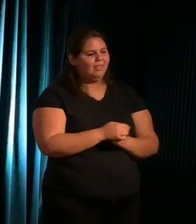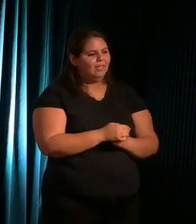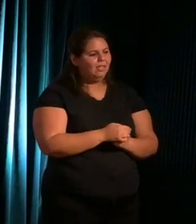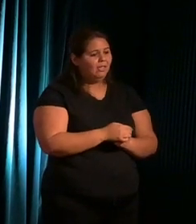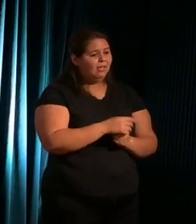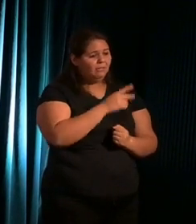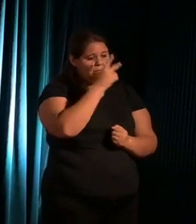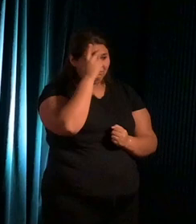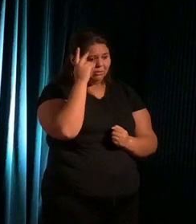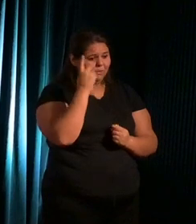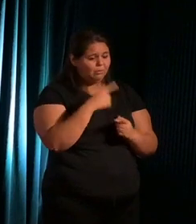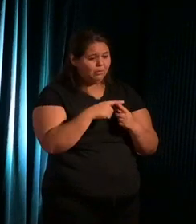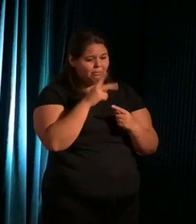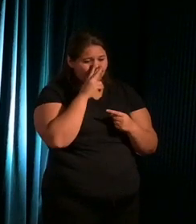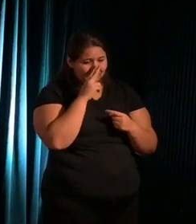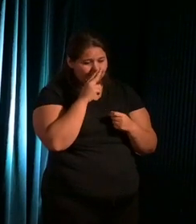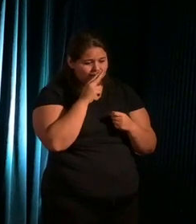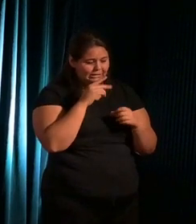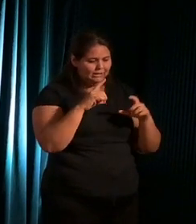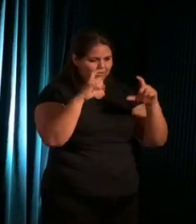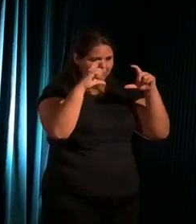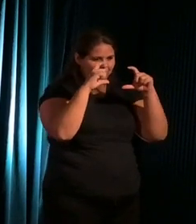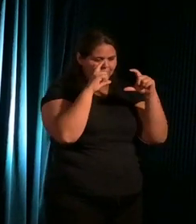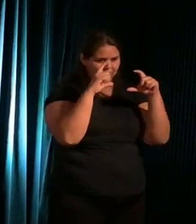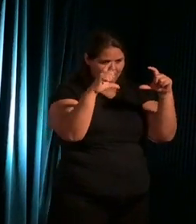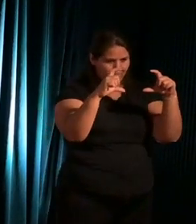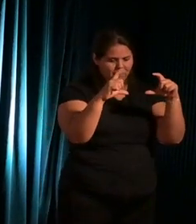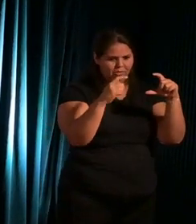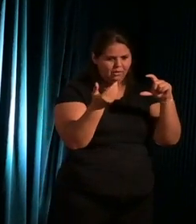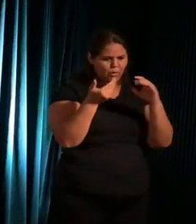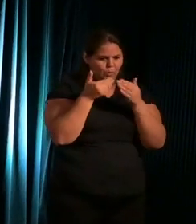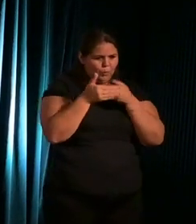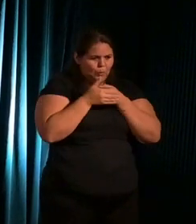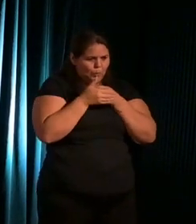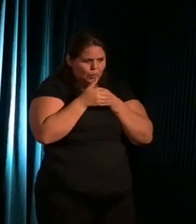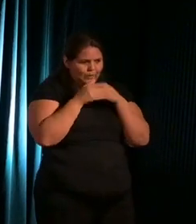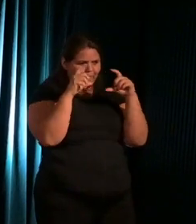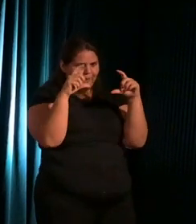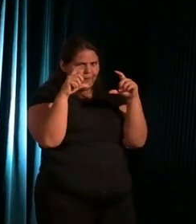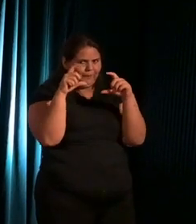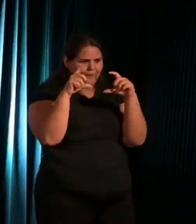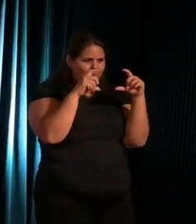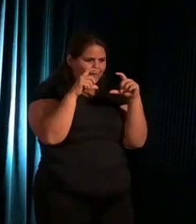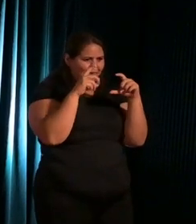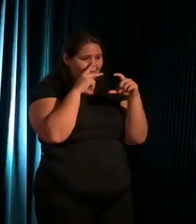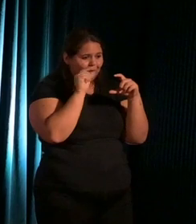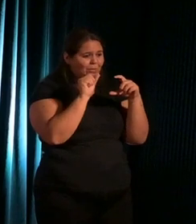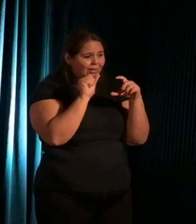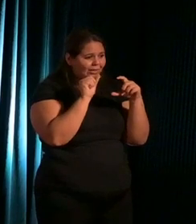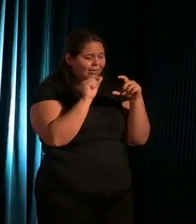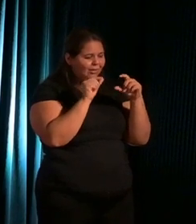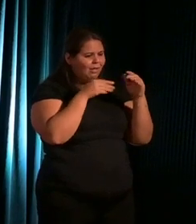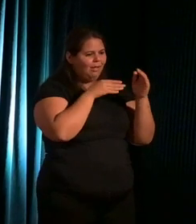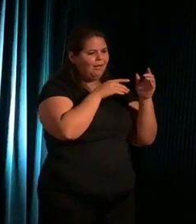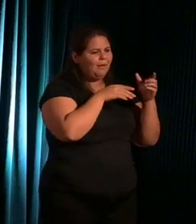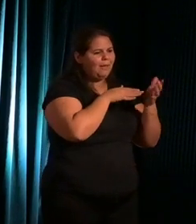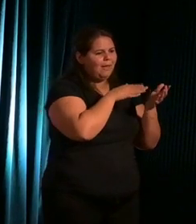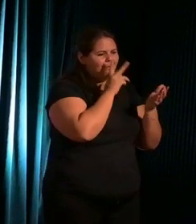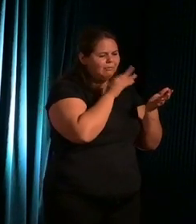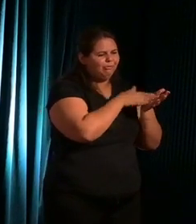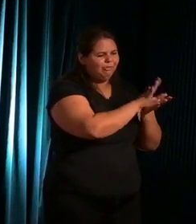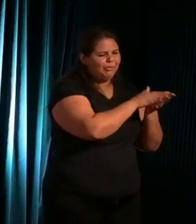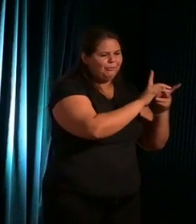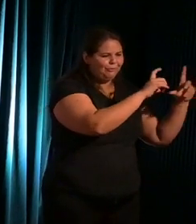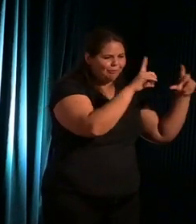essas pessoas que se escondem atrás das máquinas e reconstrói uma história que vai ficar